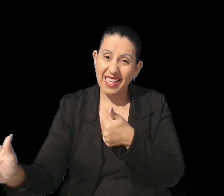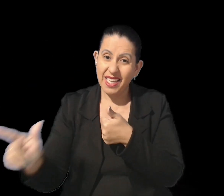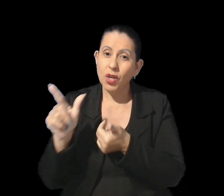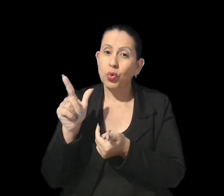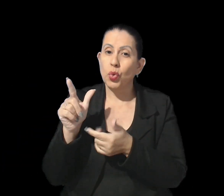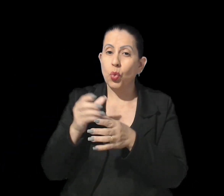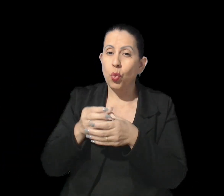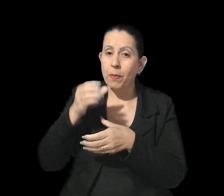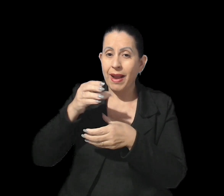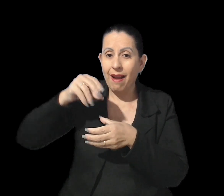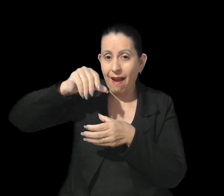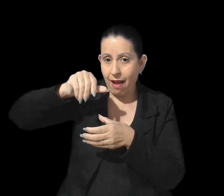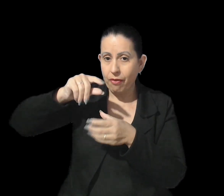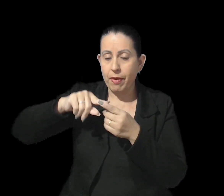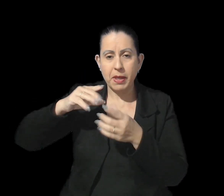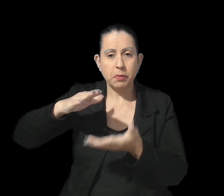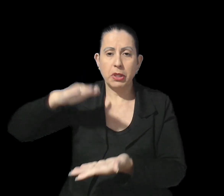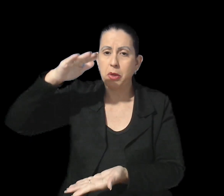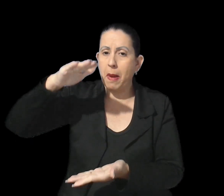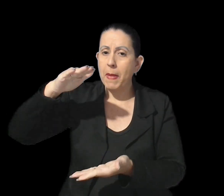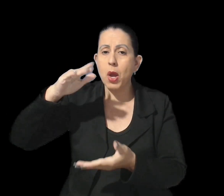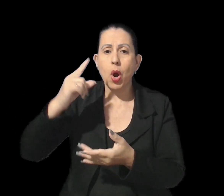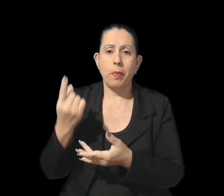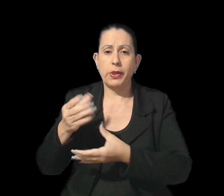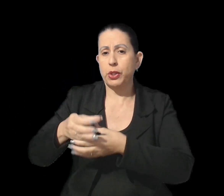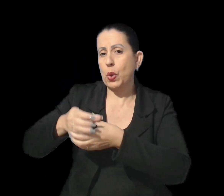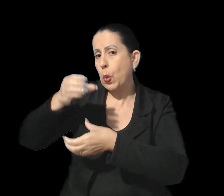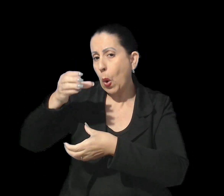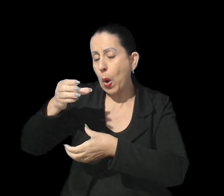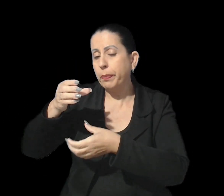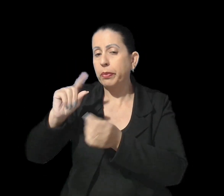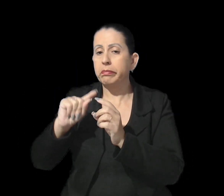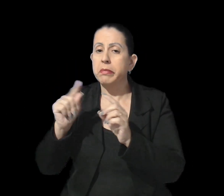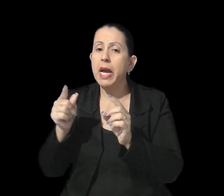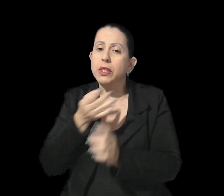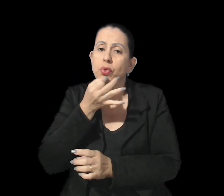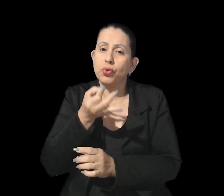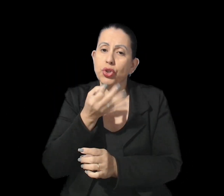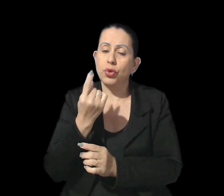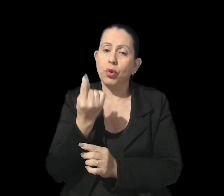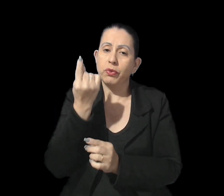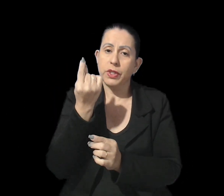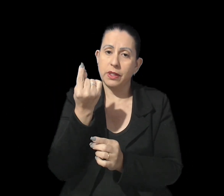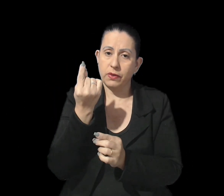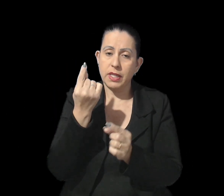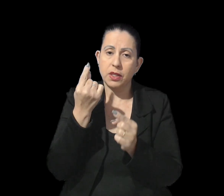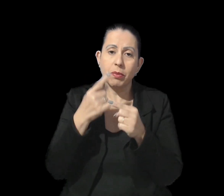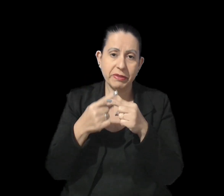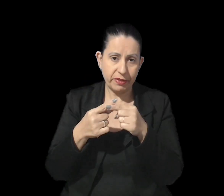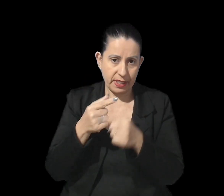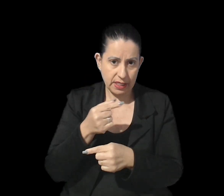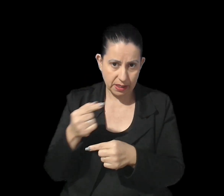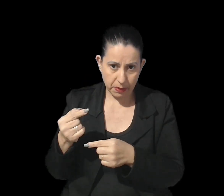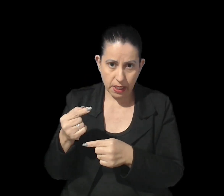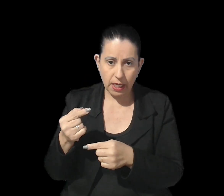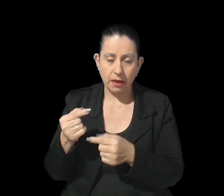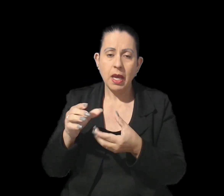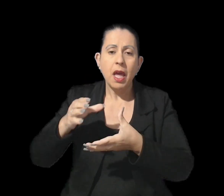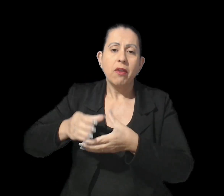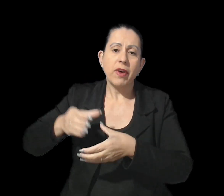Aqui eu tô com uma garrafa, mas pode ser uma maior, pode ser um copo, mas eu sugiro, como vocês fazem uma vez na semana, faz